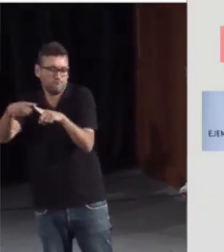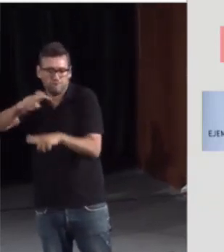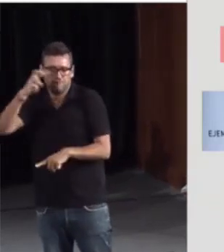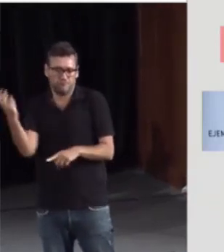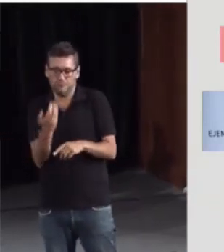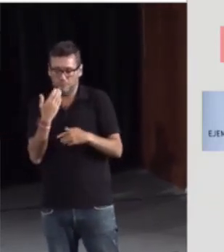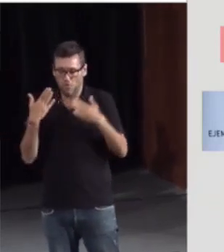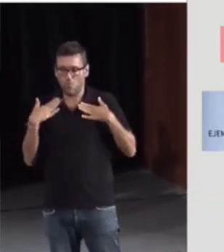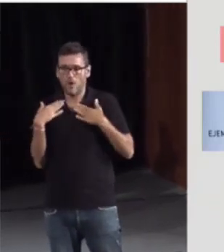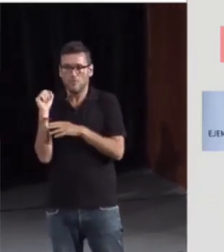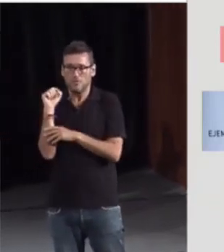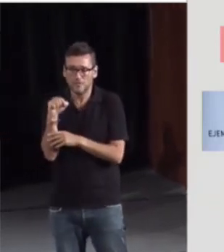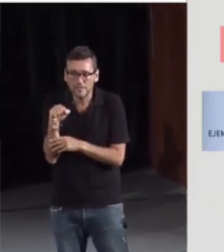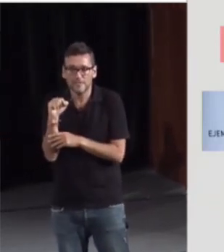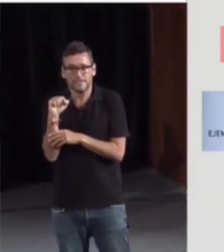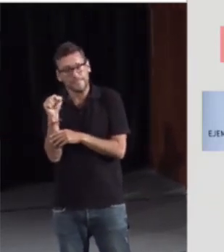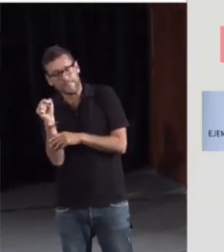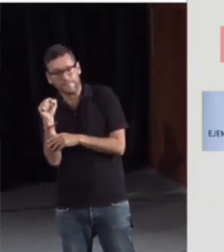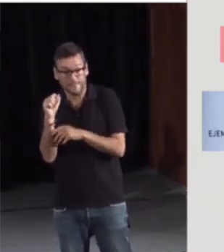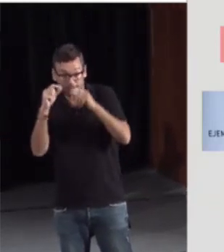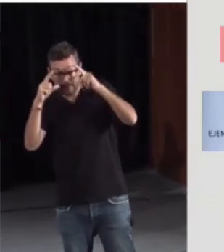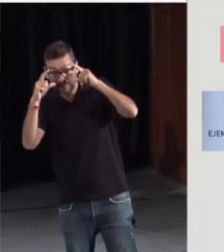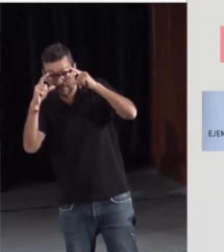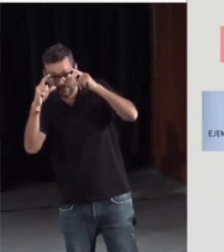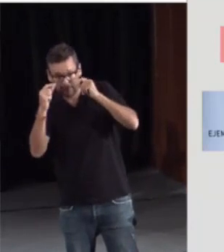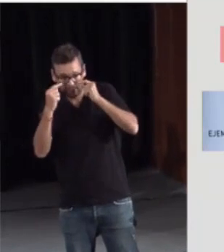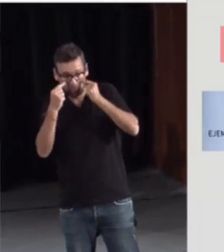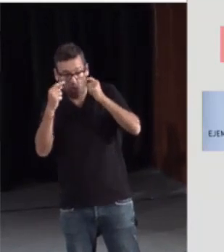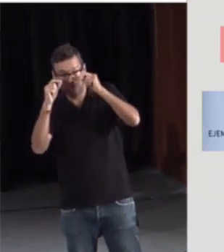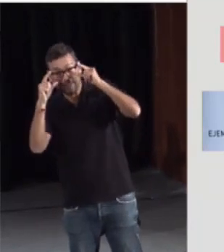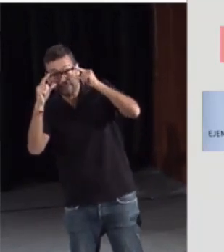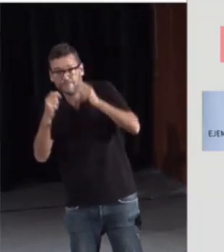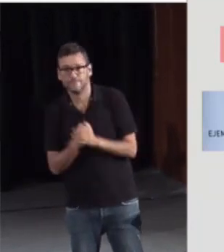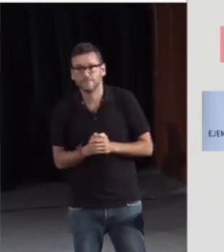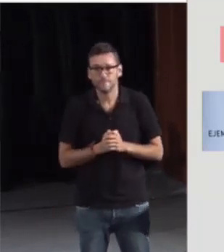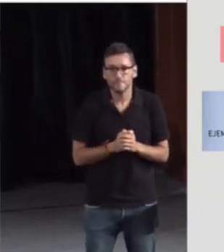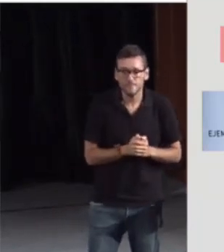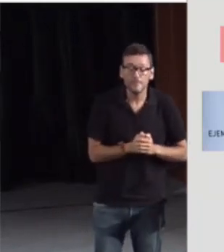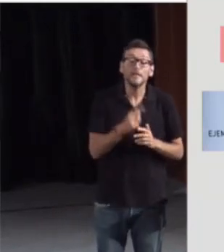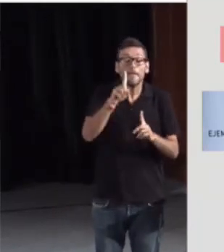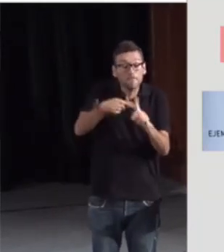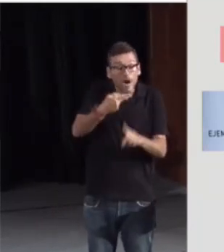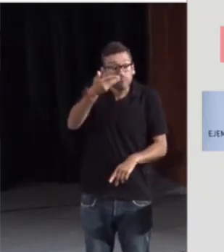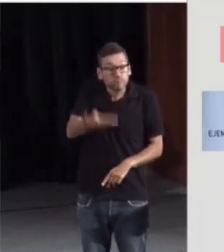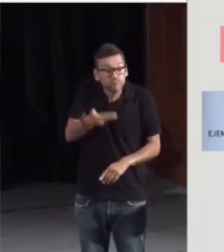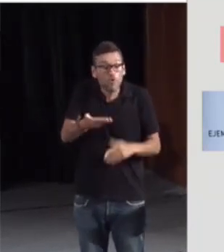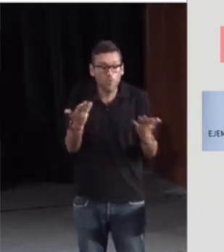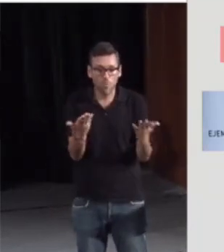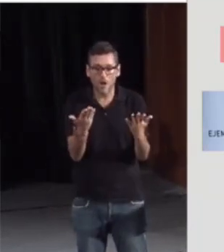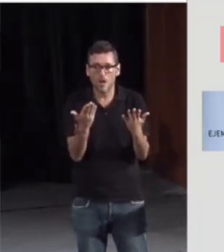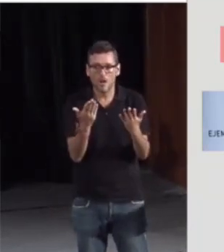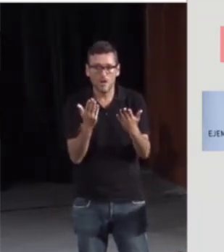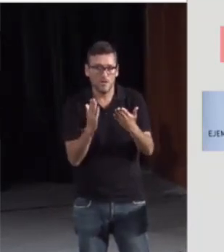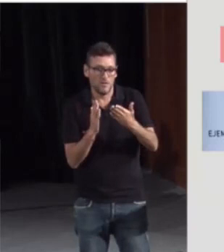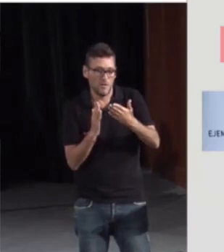más lo que es diferentes elementos de la comunicación no manual, pues la inclinación, la apertura de ojos u ojos abiertos, movimiento